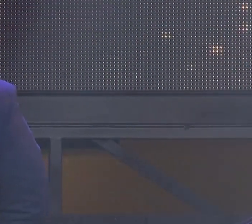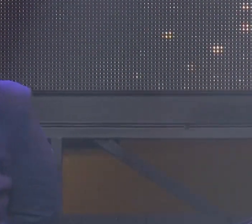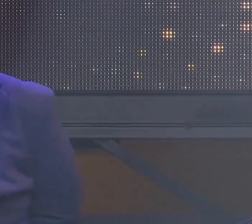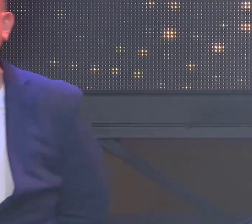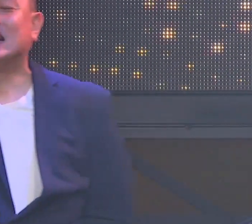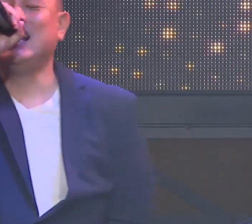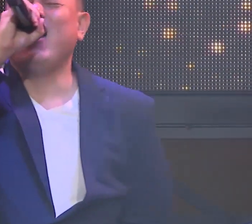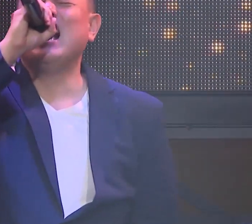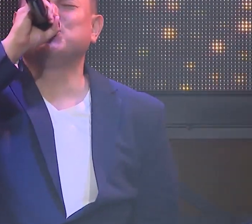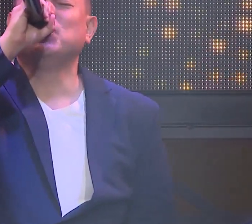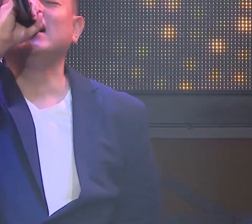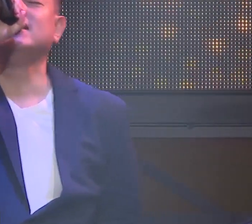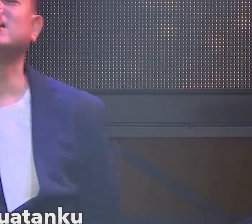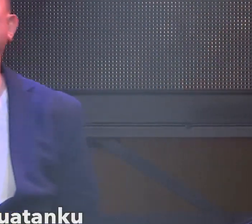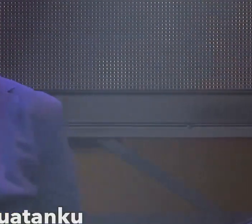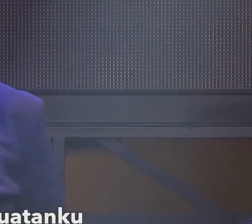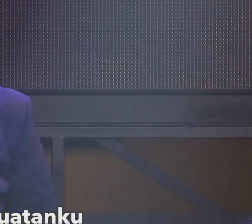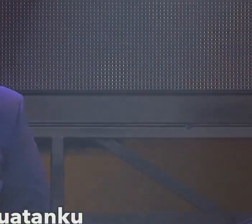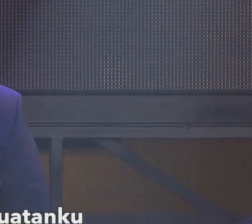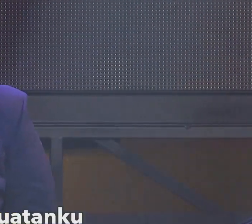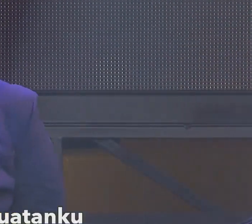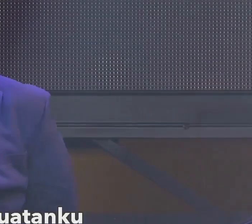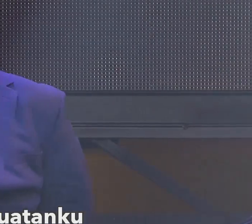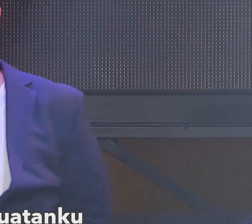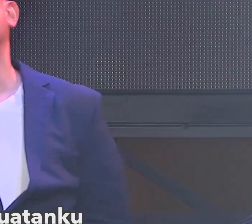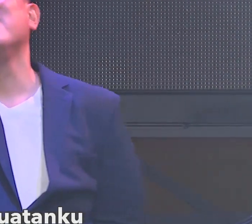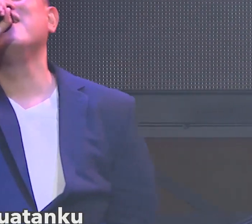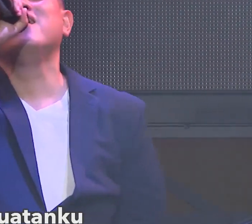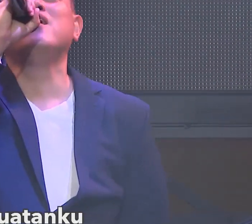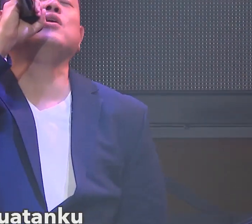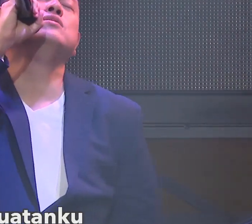sukacitaku. Engkaulah Tuhan, kekuatanku.